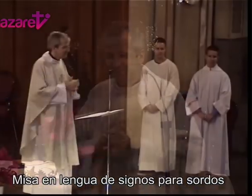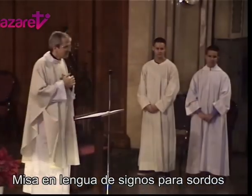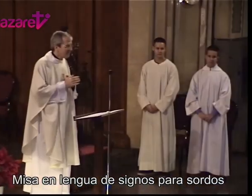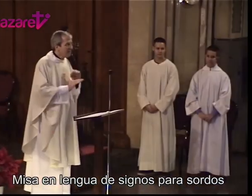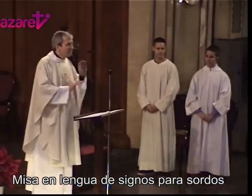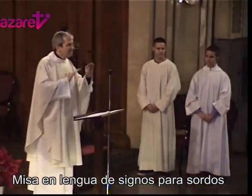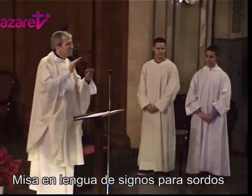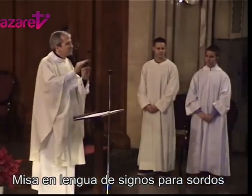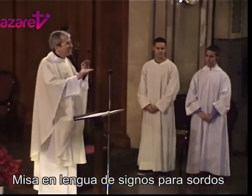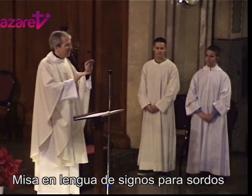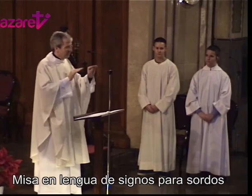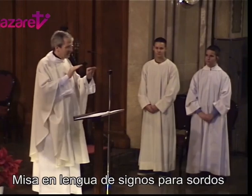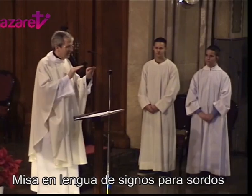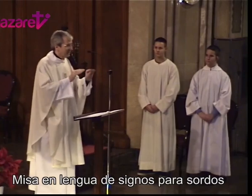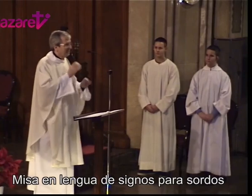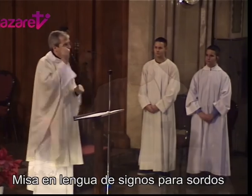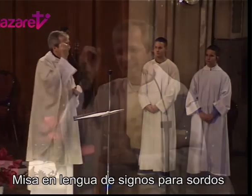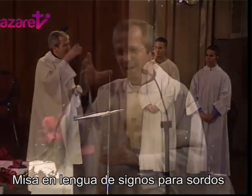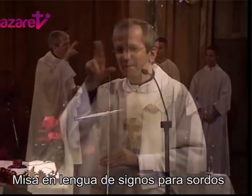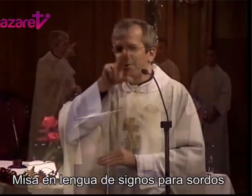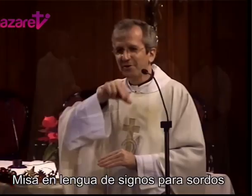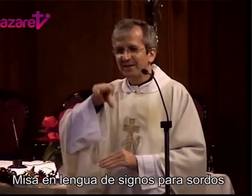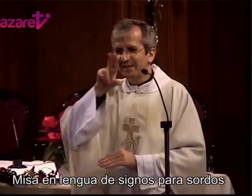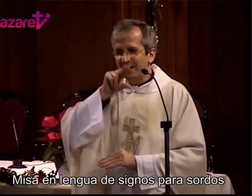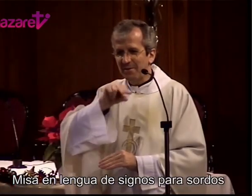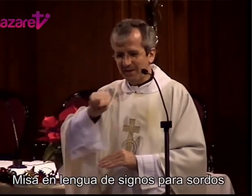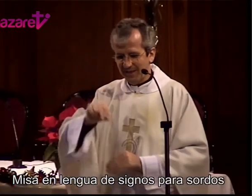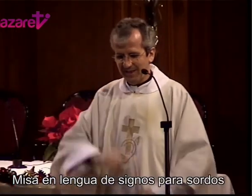Y con tu espíritu. Vamos a anunciar el pregón de Navidad.